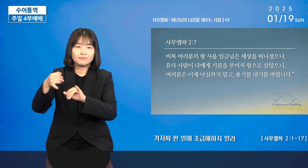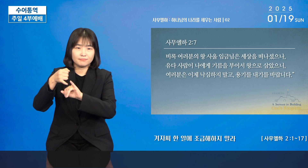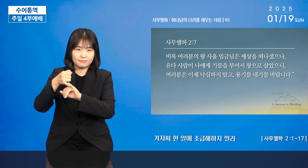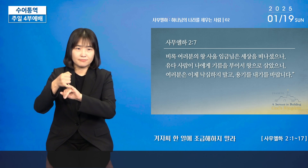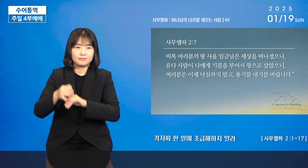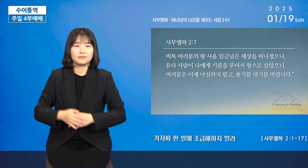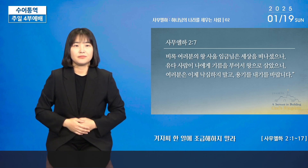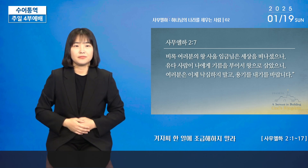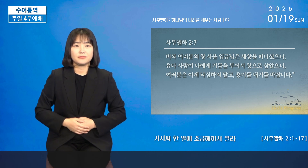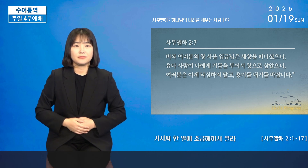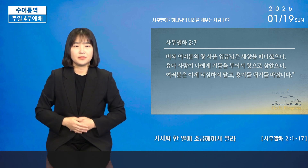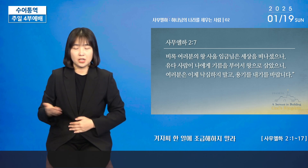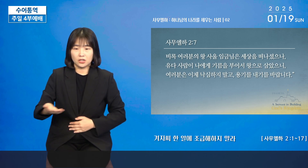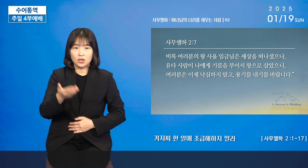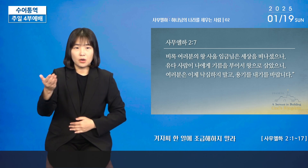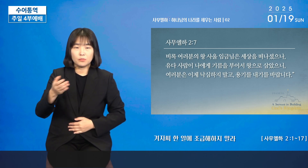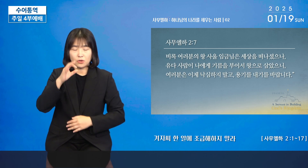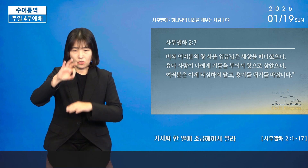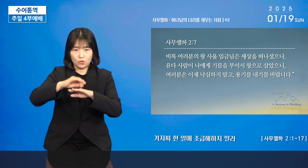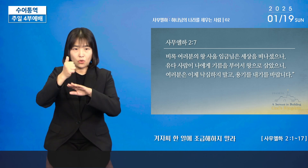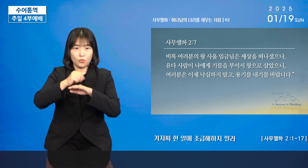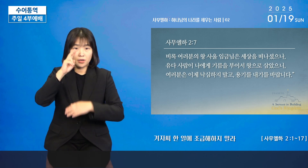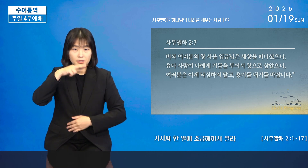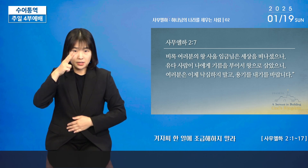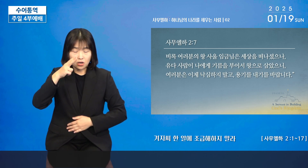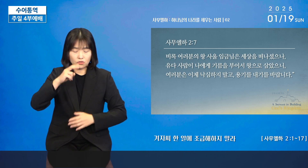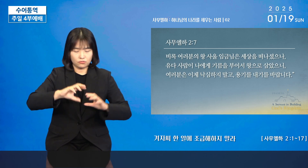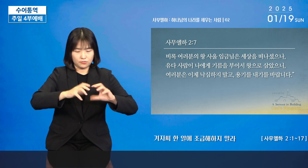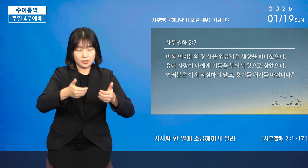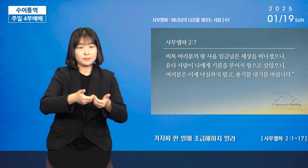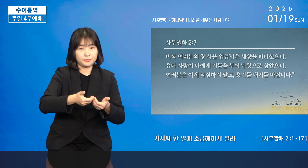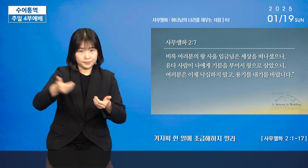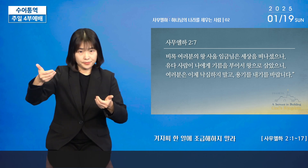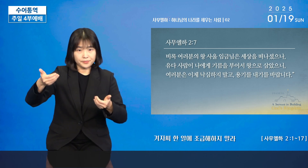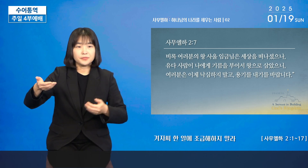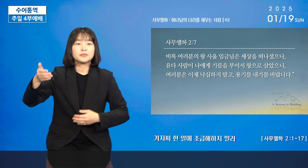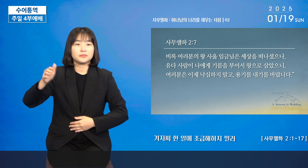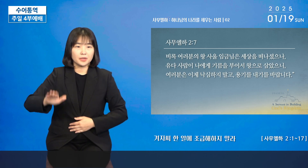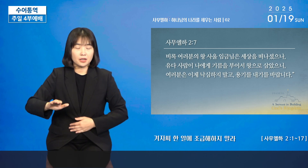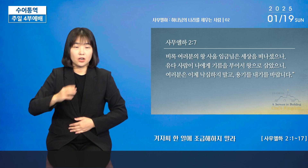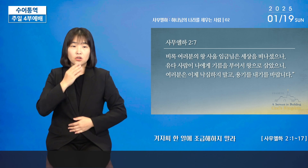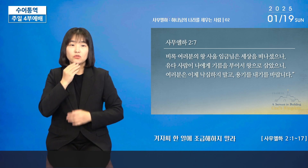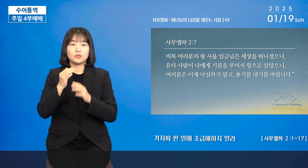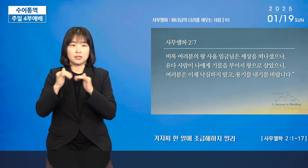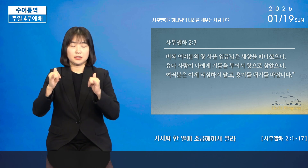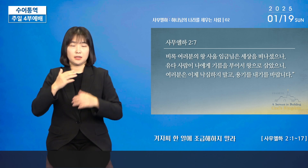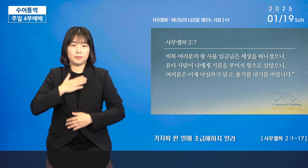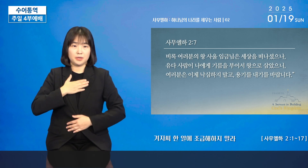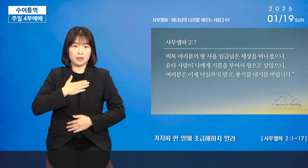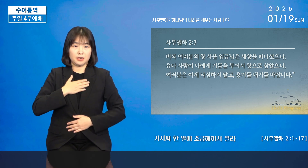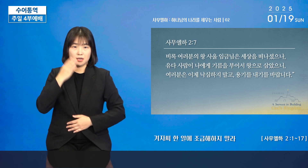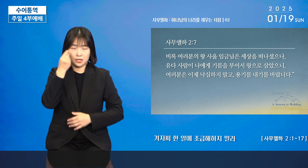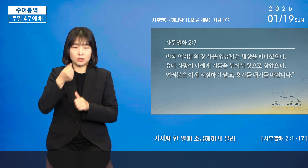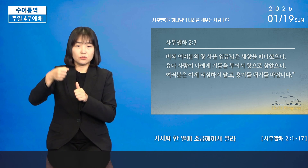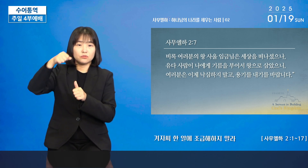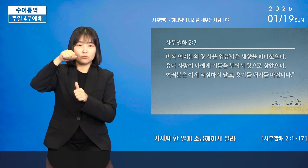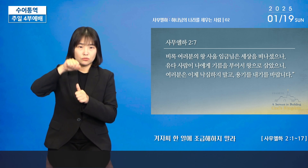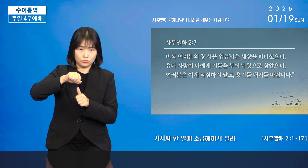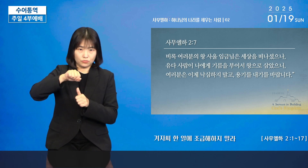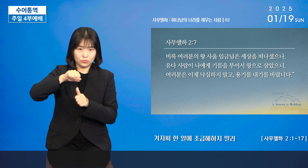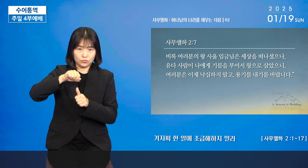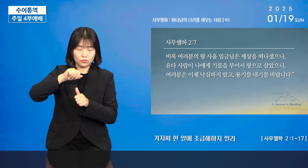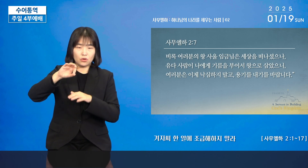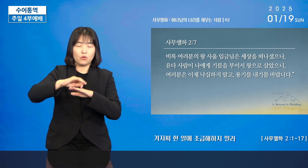대접하겠습니다. 비록 여러분의 왕 사울 임금님은 세상을 떠나셨으나 유다 사람이 나에게